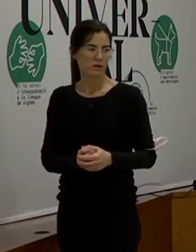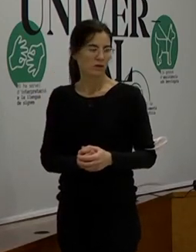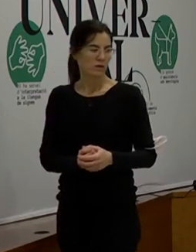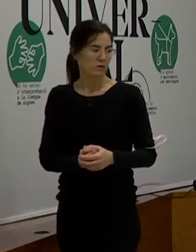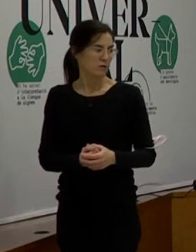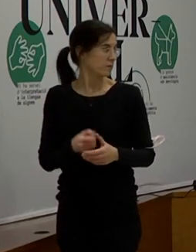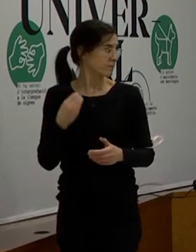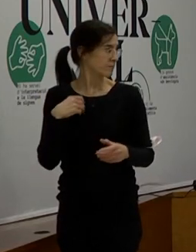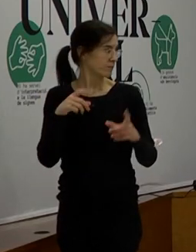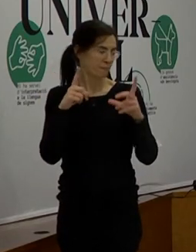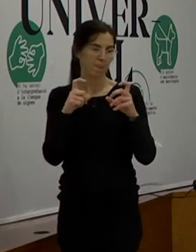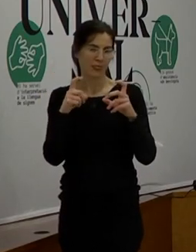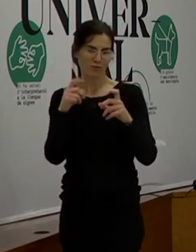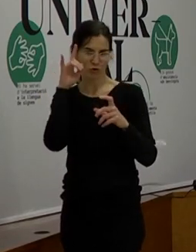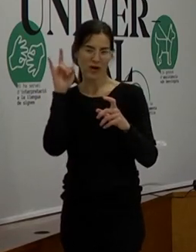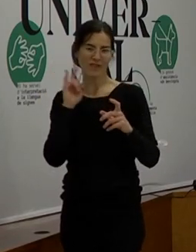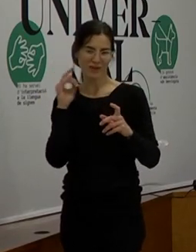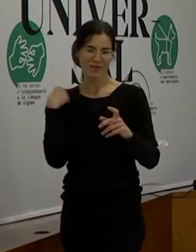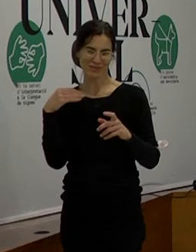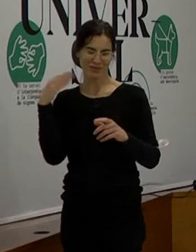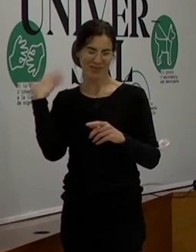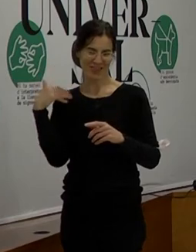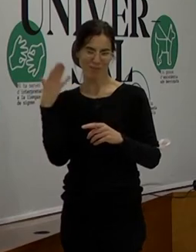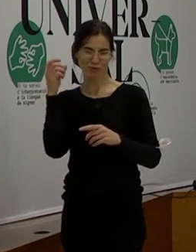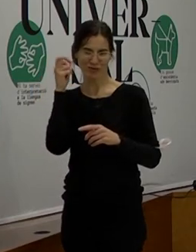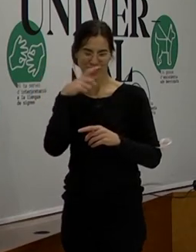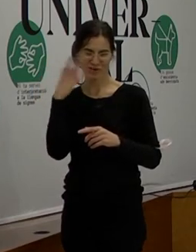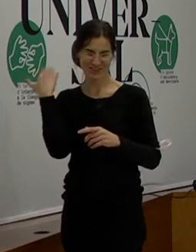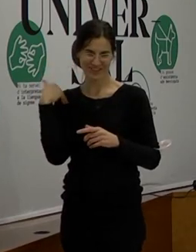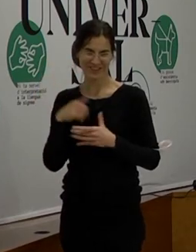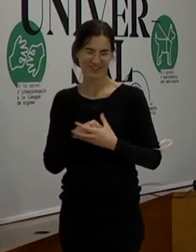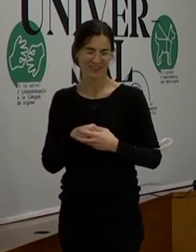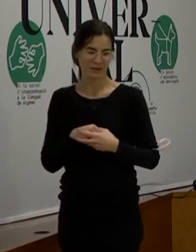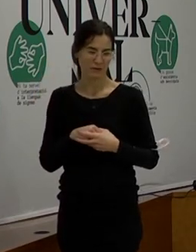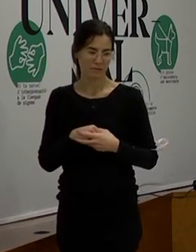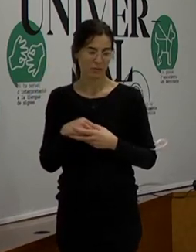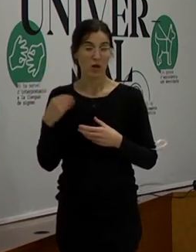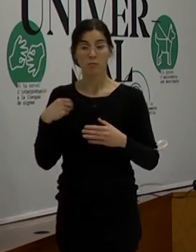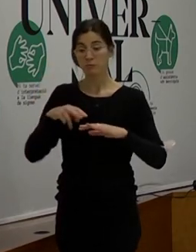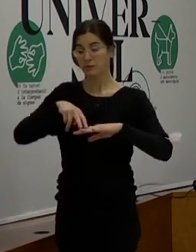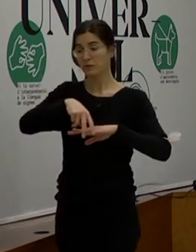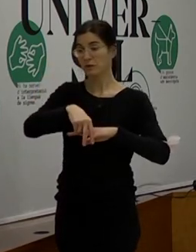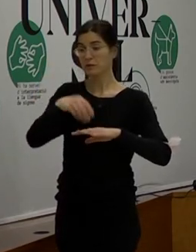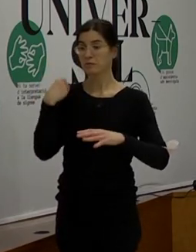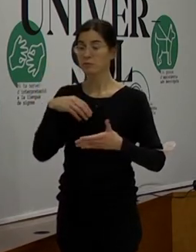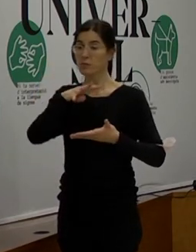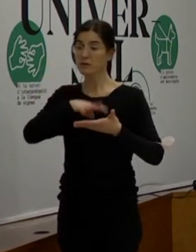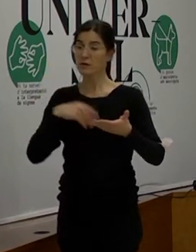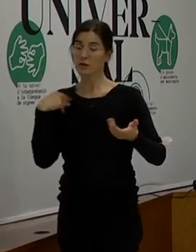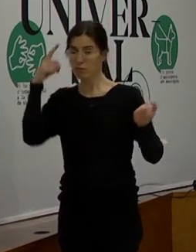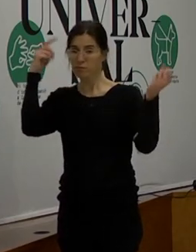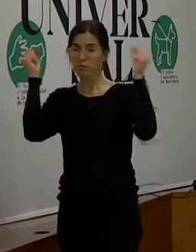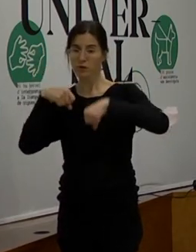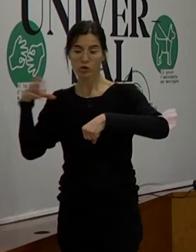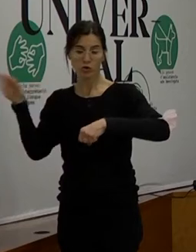Foto antiga, ¿eh? Veus, el R5 Copa, ¿eh? Hace años, ¿eh? ¿Vale? Pas de vianants. A Barcelona es va decidir fer tot